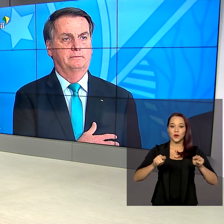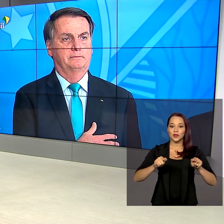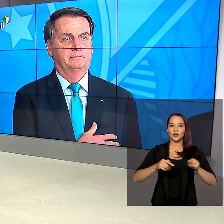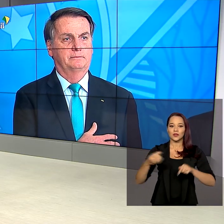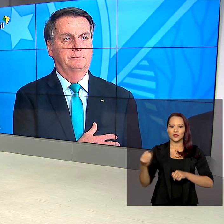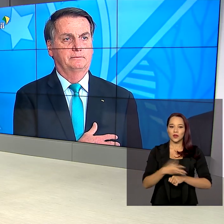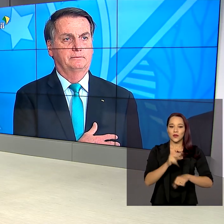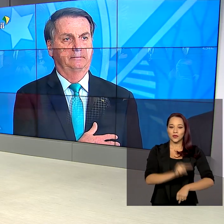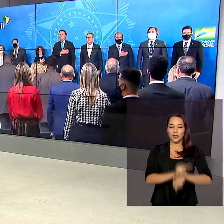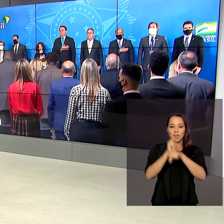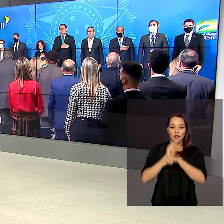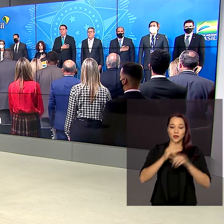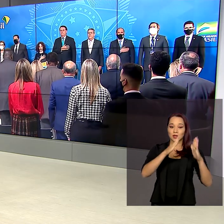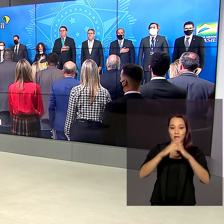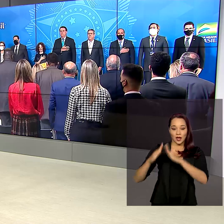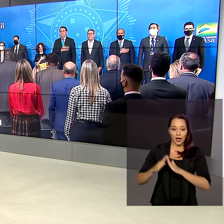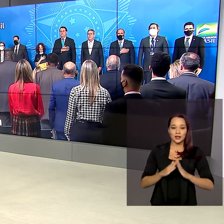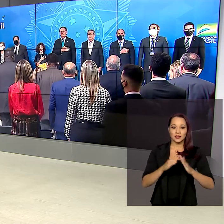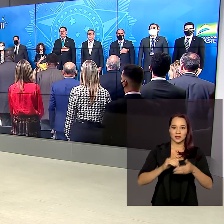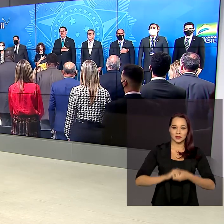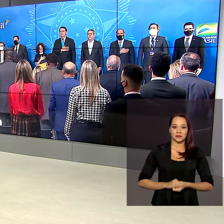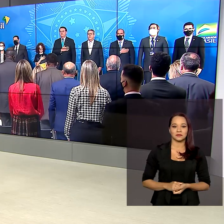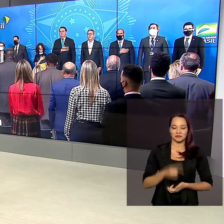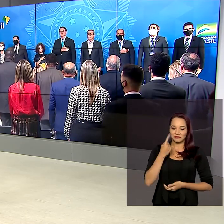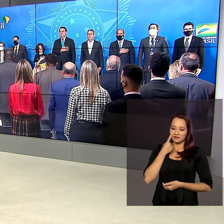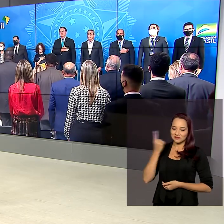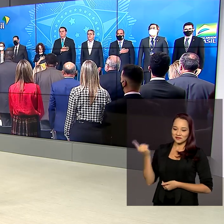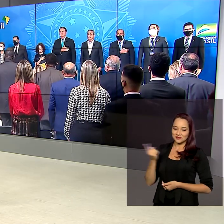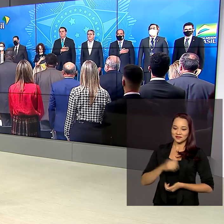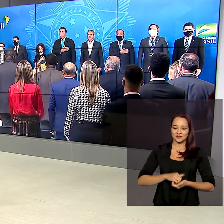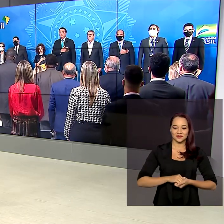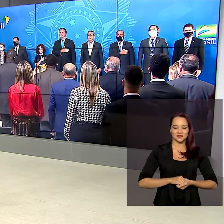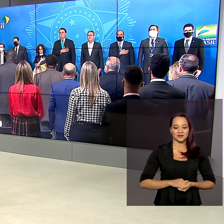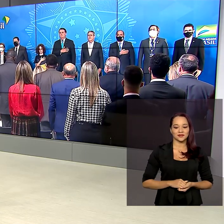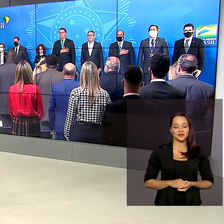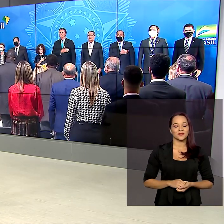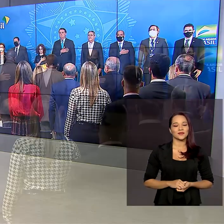novo crédito habitacional para assentados. Acompanhe com a gente.